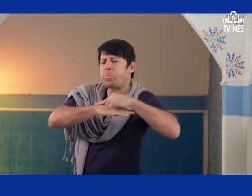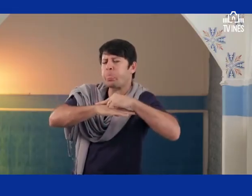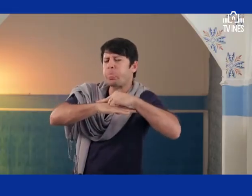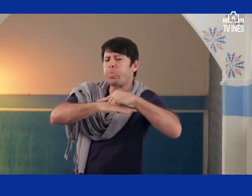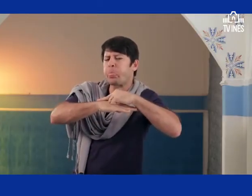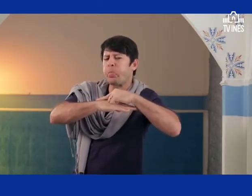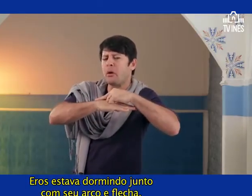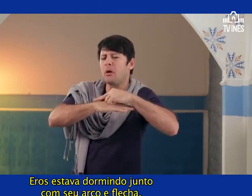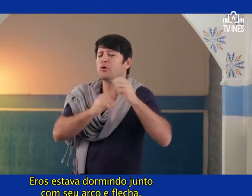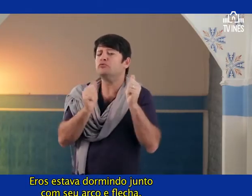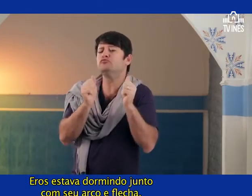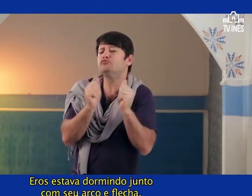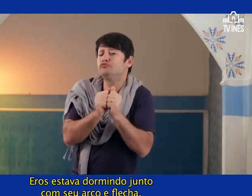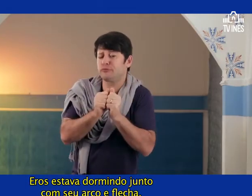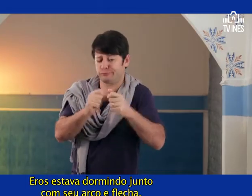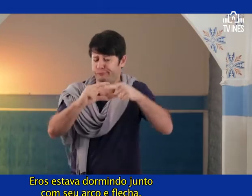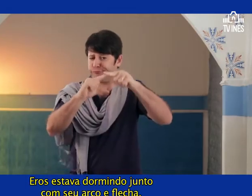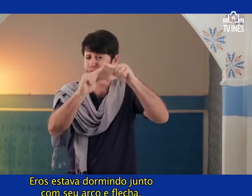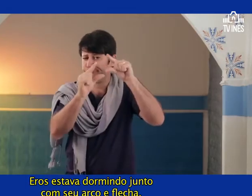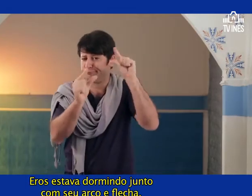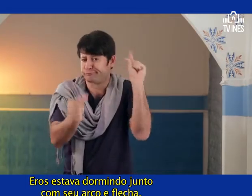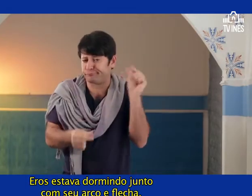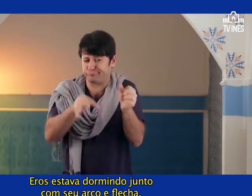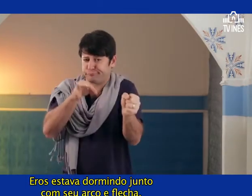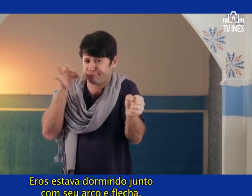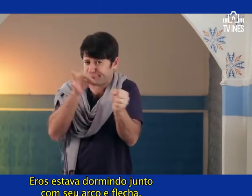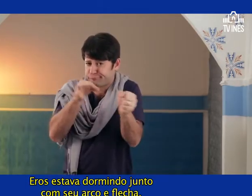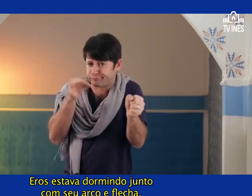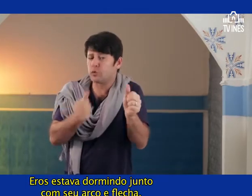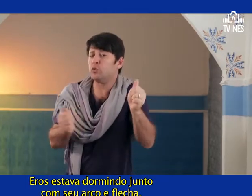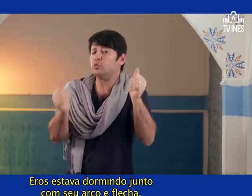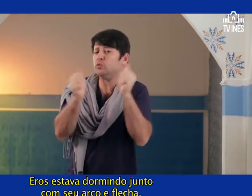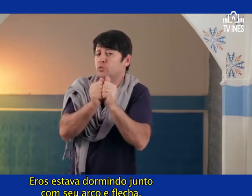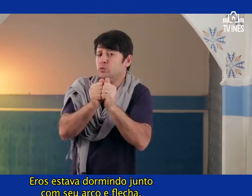Eros estava dormindo junto com seu arco e flecha.